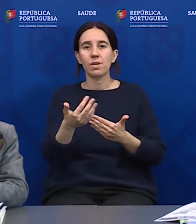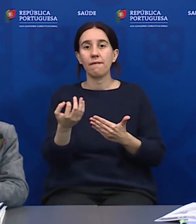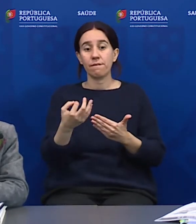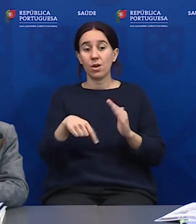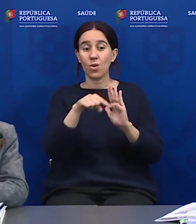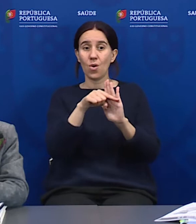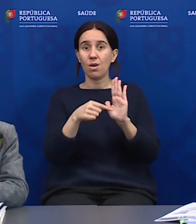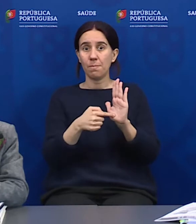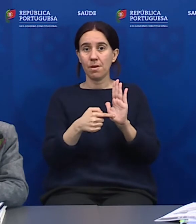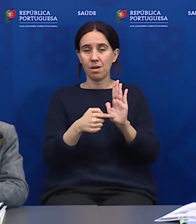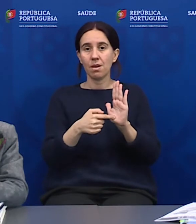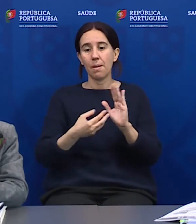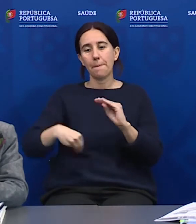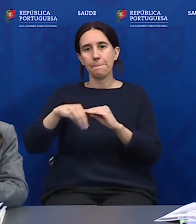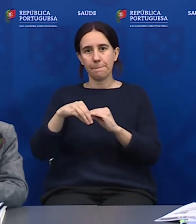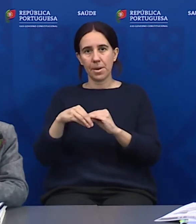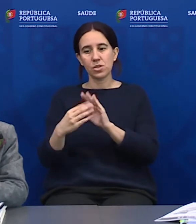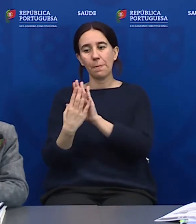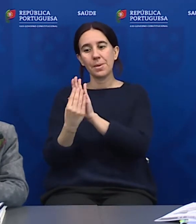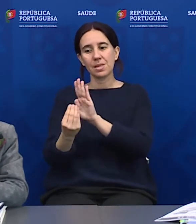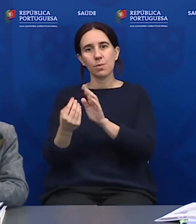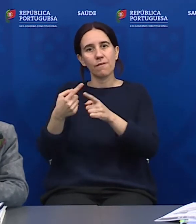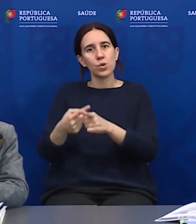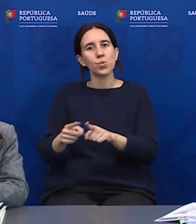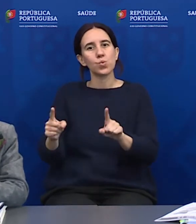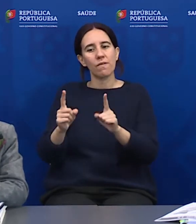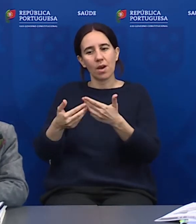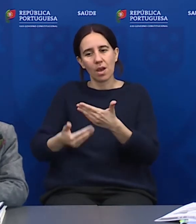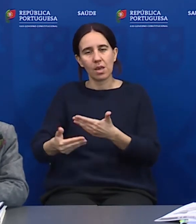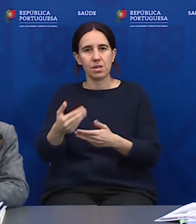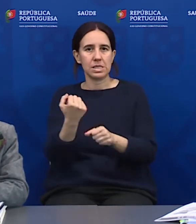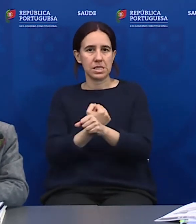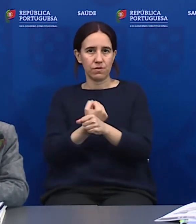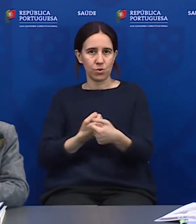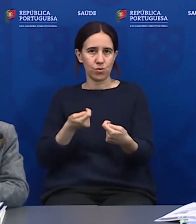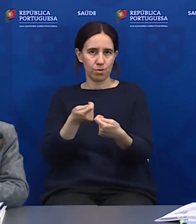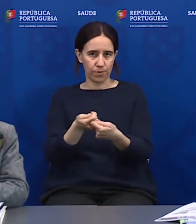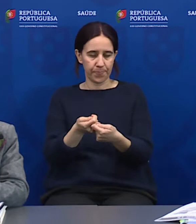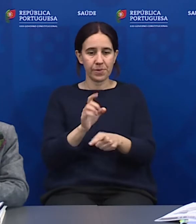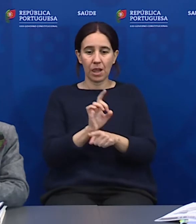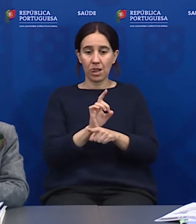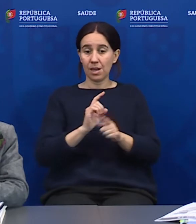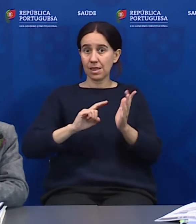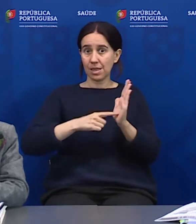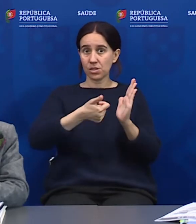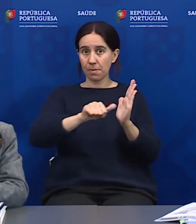essa norma vai ser acompanhada de um paradigma totalmente diferente de utilização dos serviços. E em relação aos testes, vamos considerar